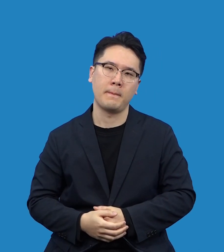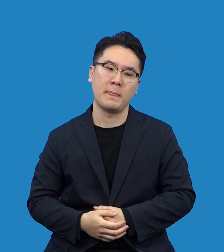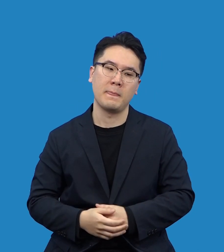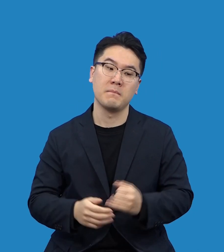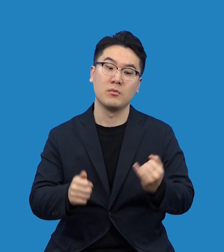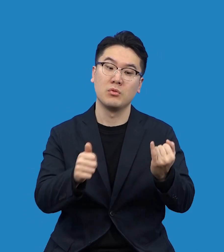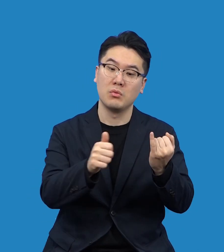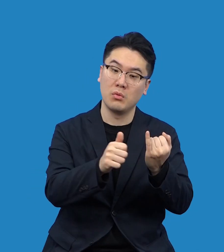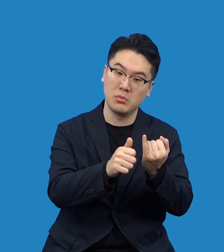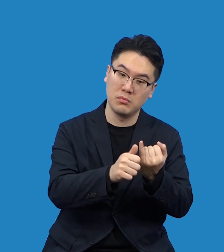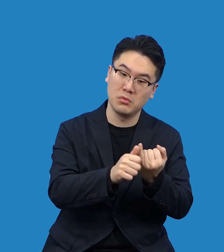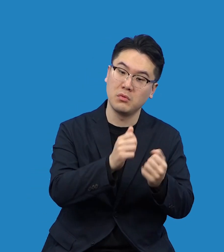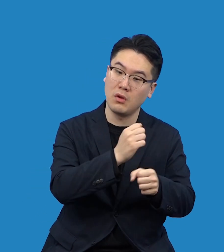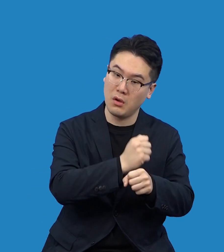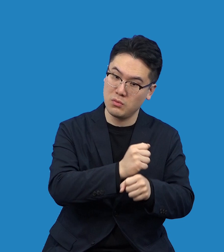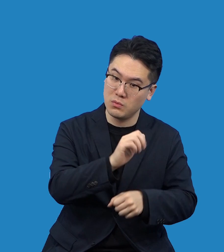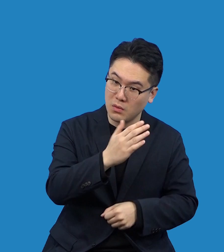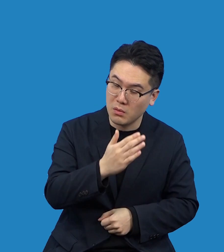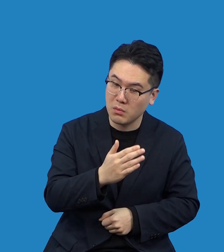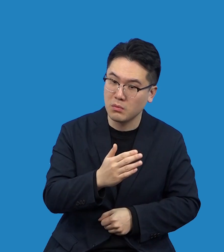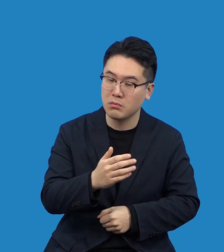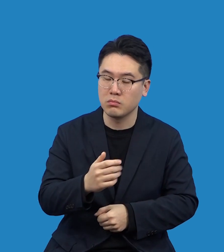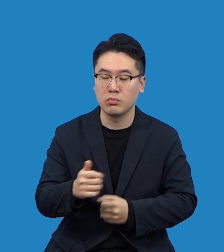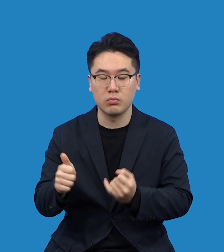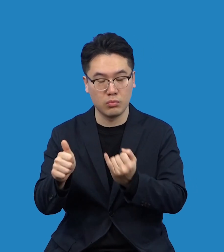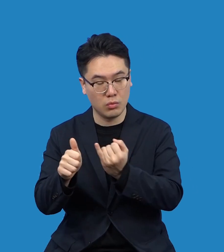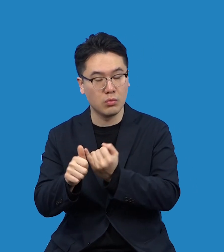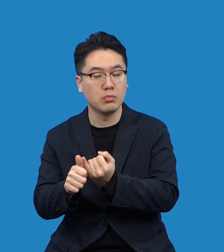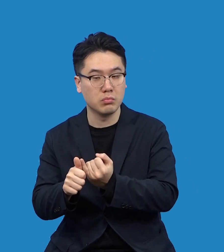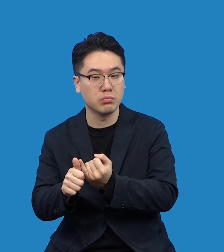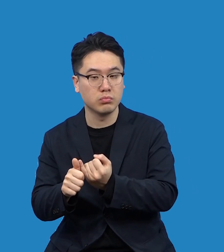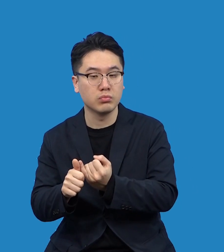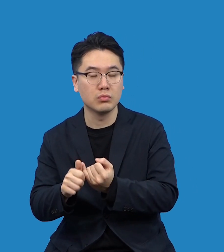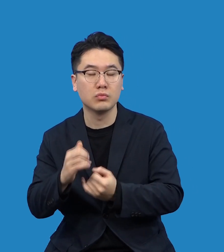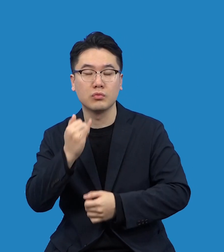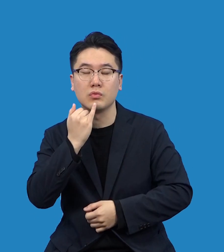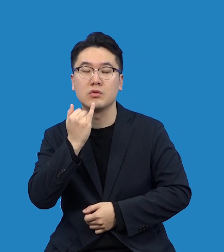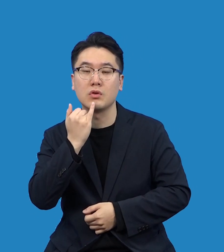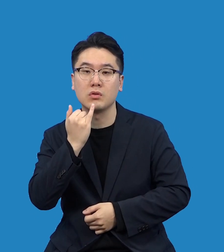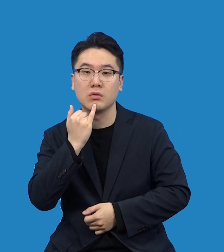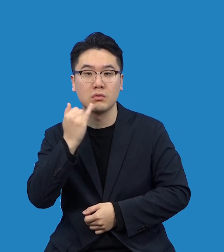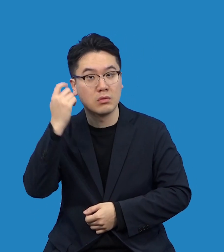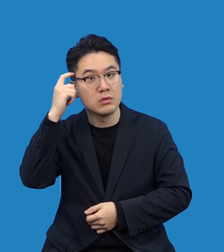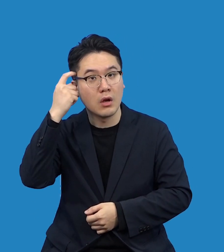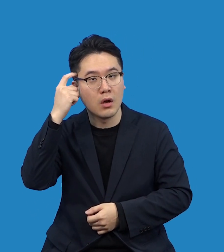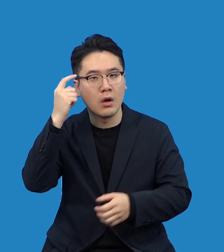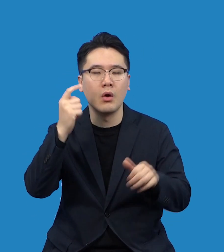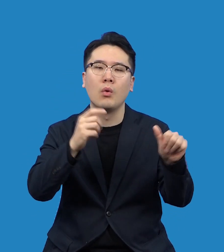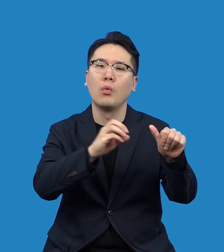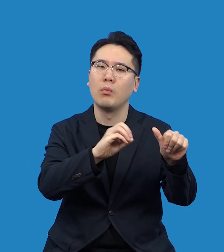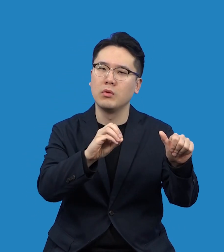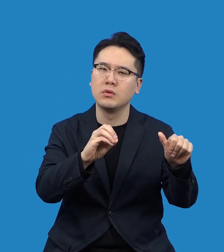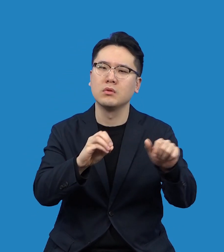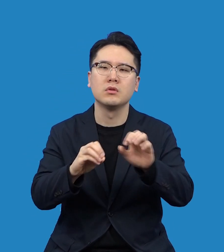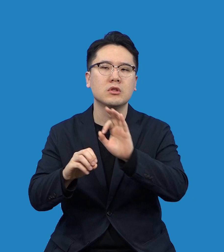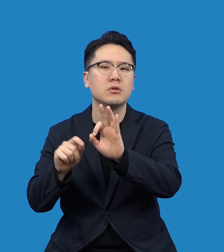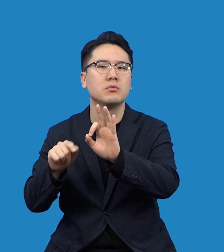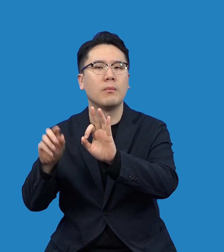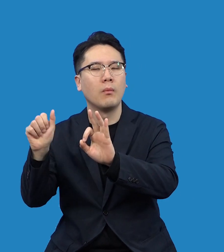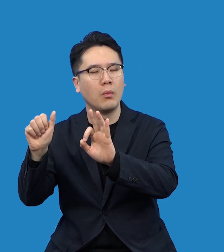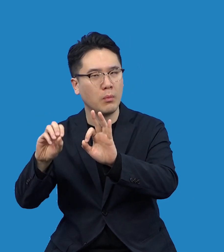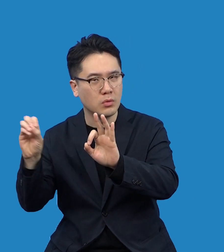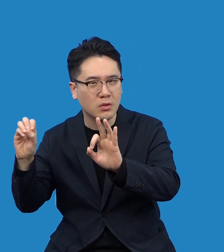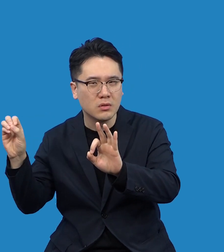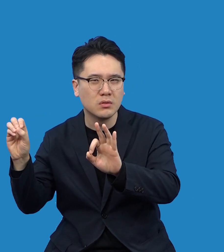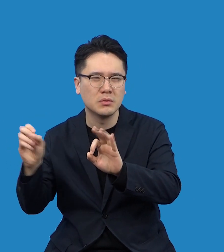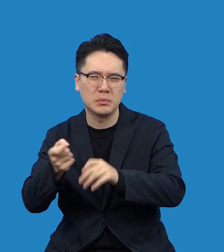않아도 좋다는 생각이 겨우 남자가 5%, 여자는 한 10.5% 정도